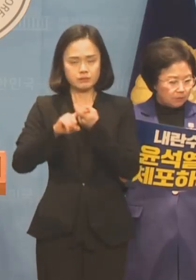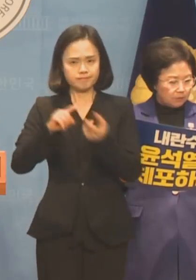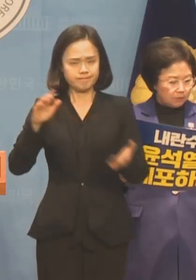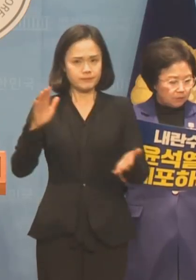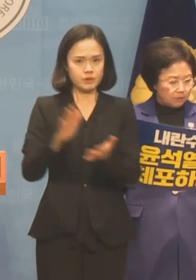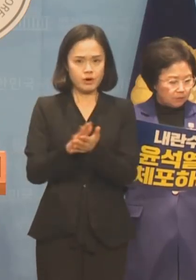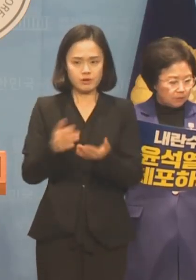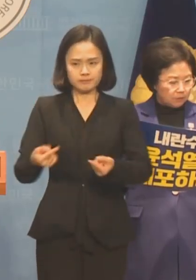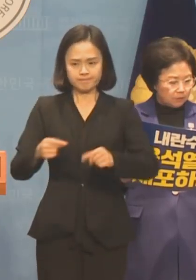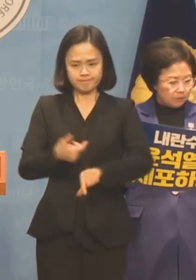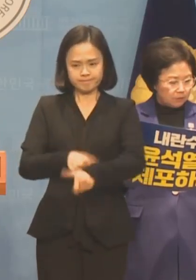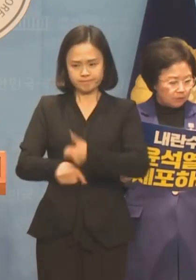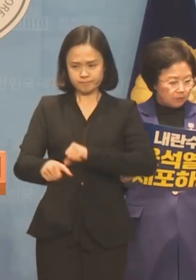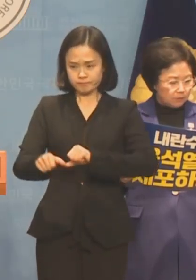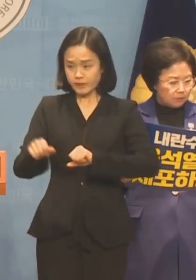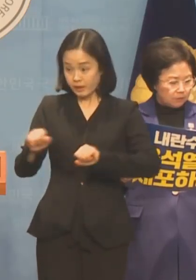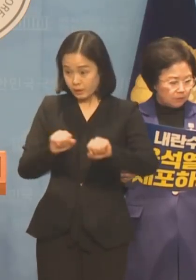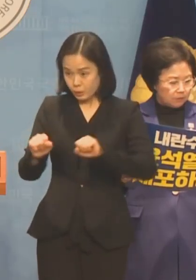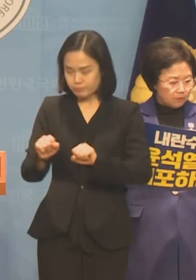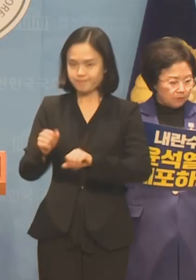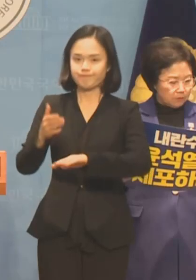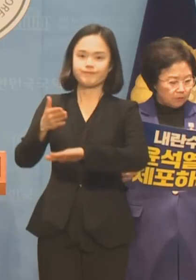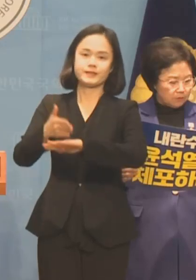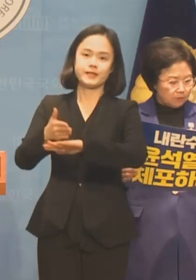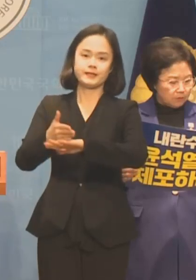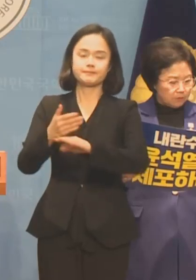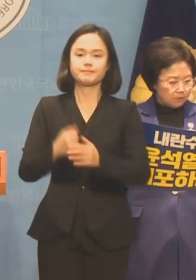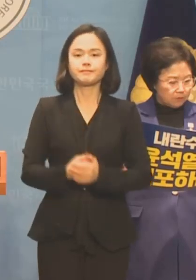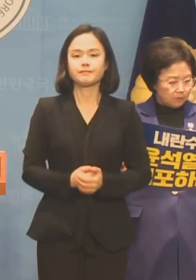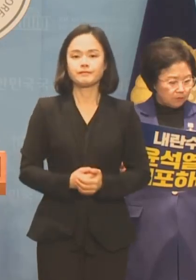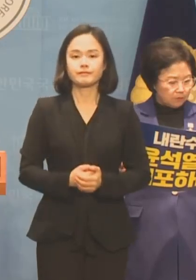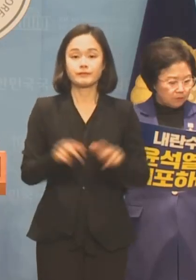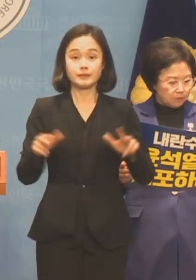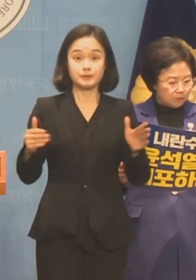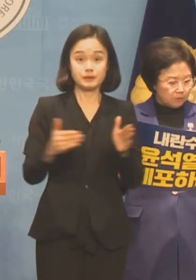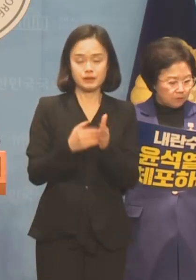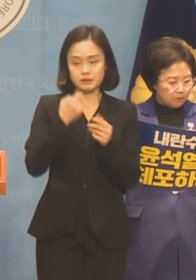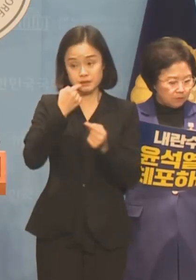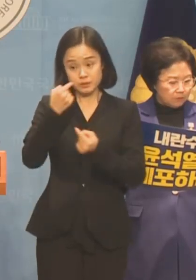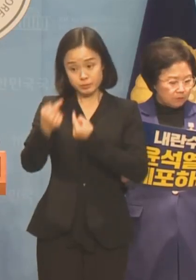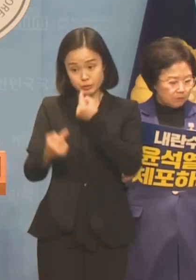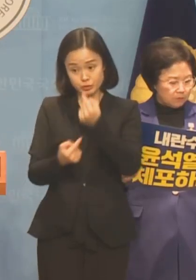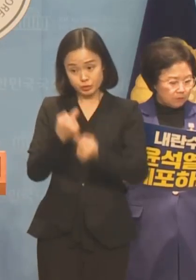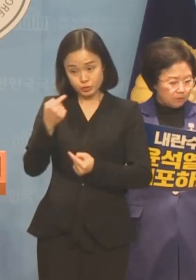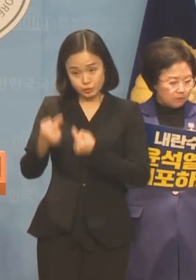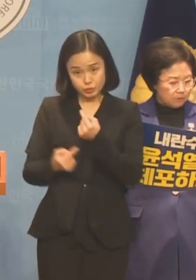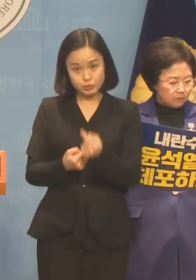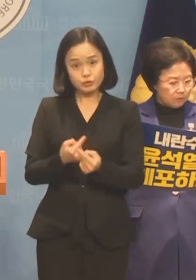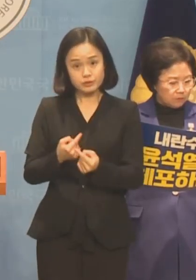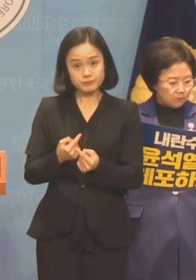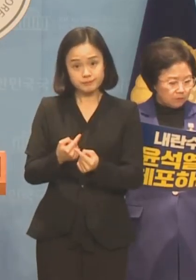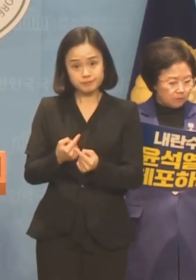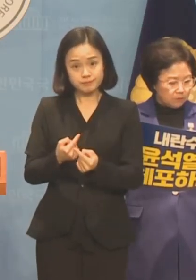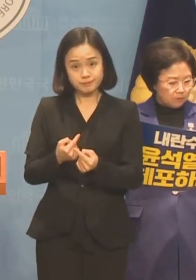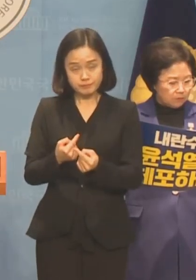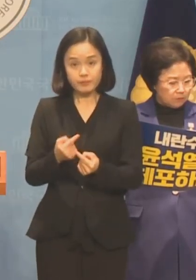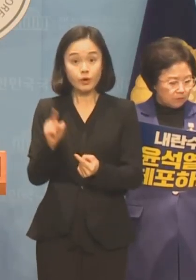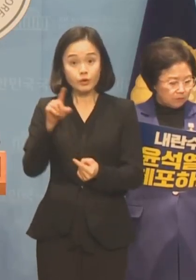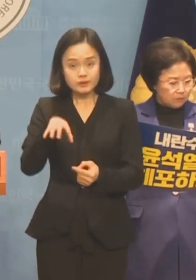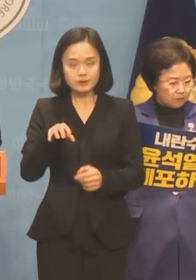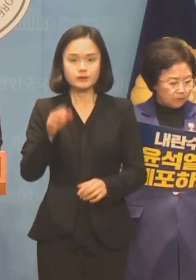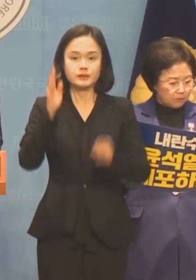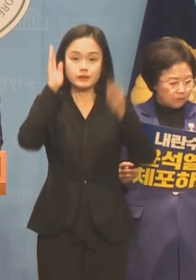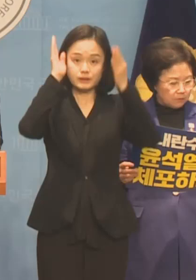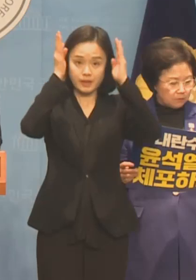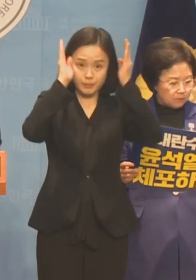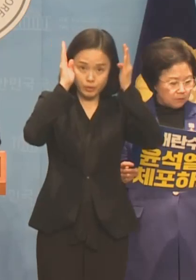적극적인 참여에 깊이 감사드립니다. 현재까지 접수된 제보들의 주요 매체 비율은 네이버 뉴스와 댓글,